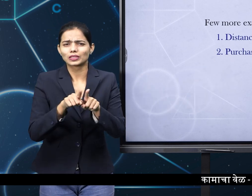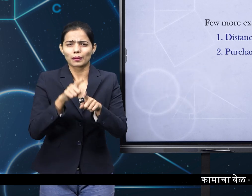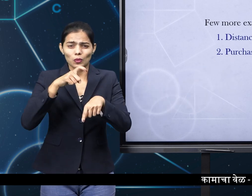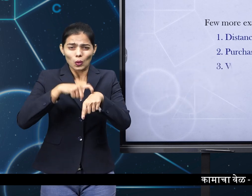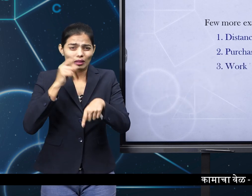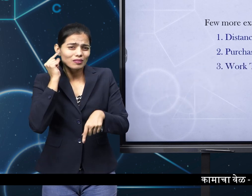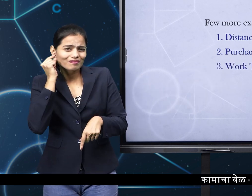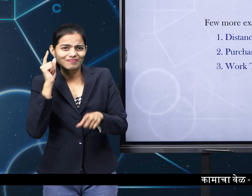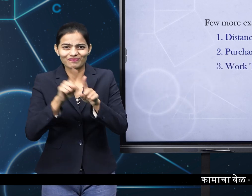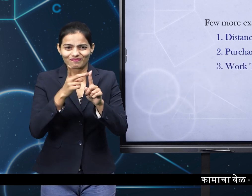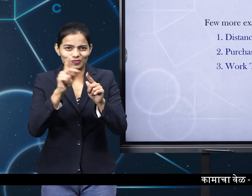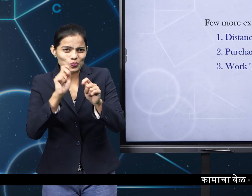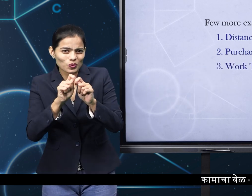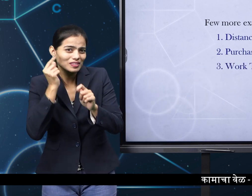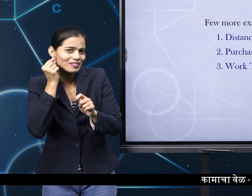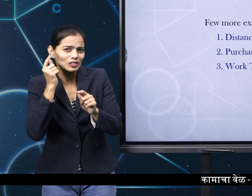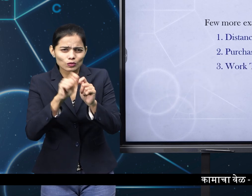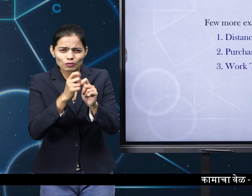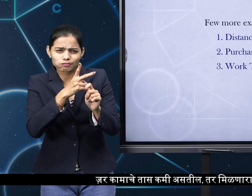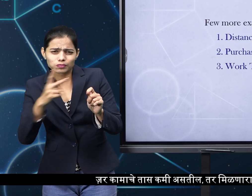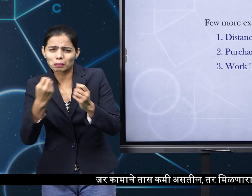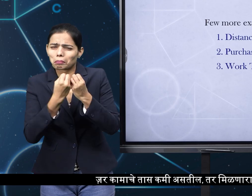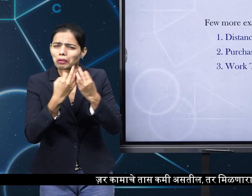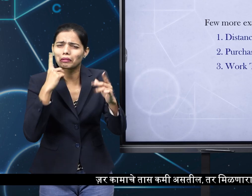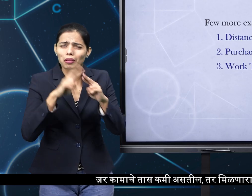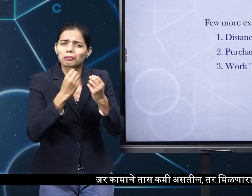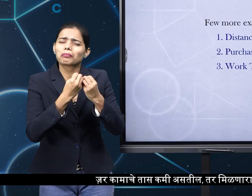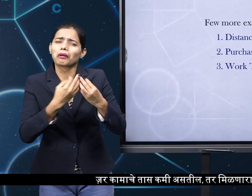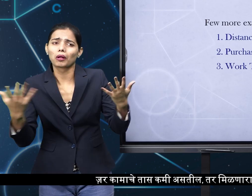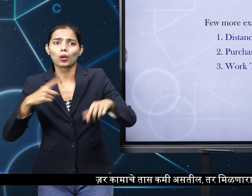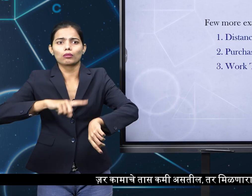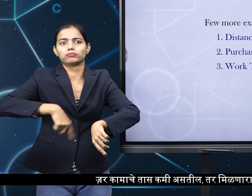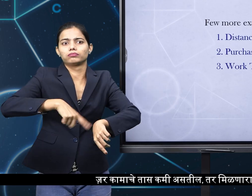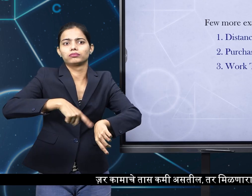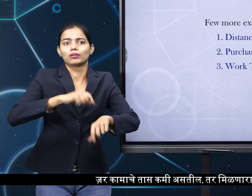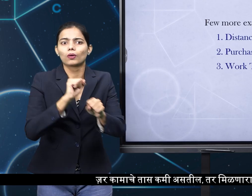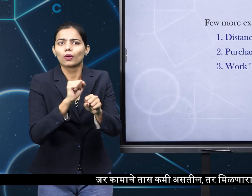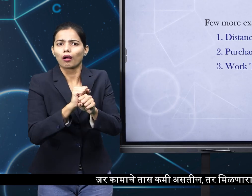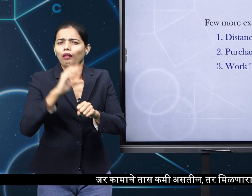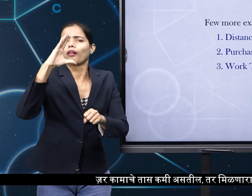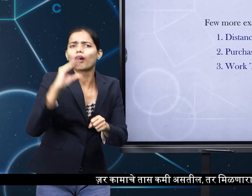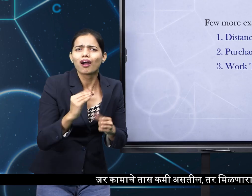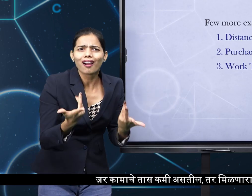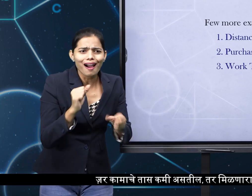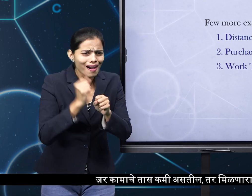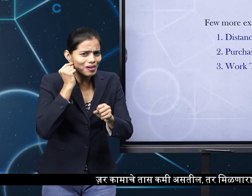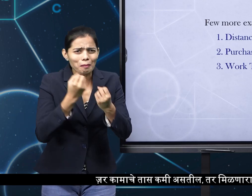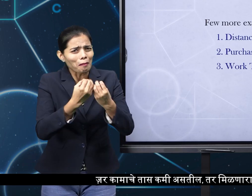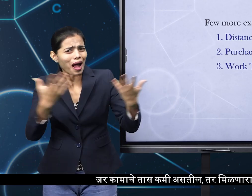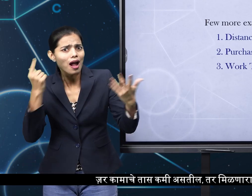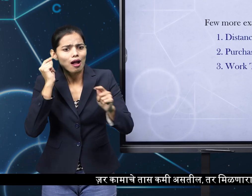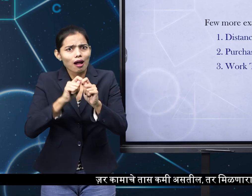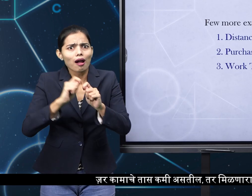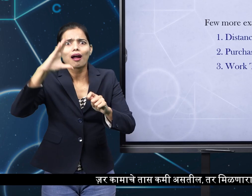कामाचा वेळ आणि कमाई. जर कामाचे तास कमी असतील तर मिळणारा पगार देखील कमी असेल